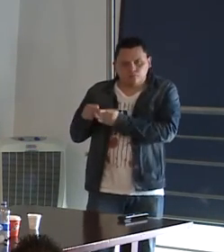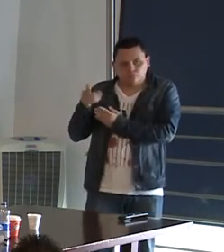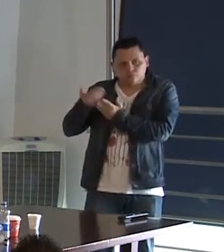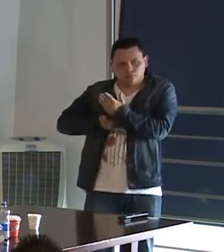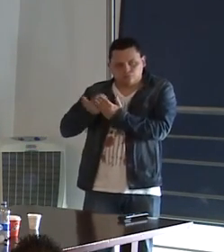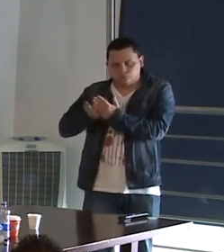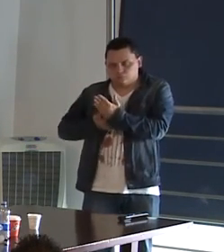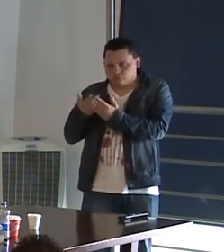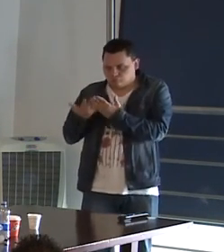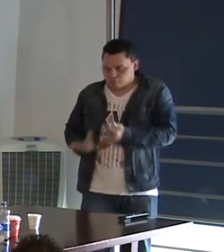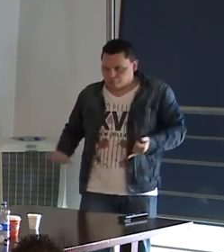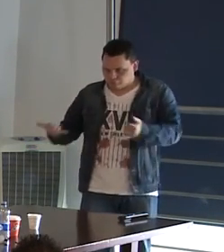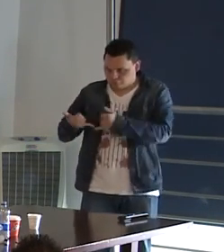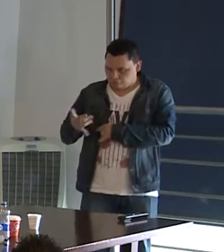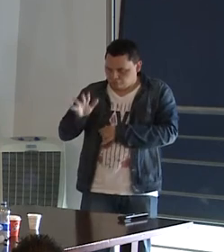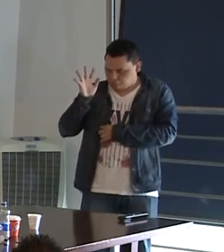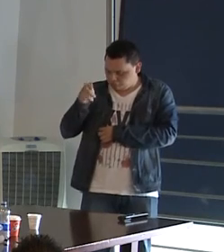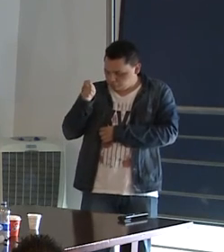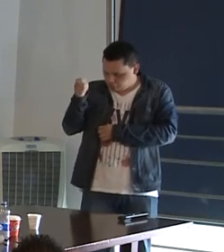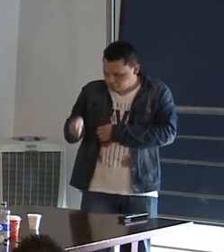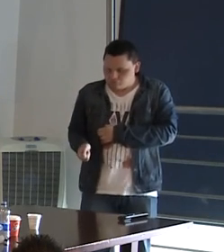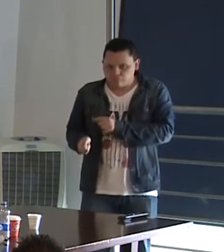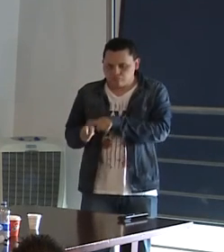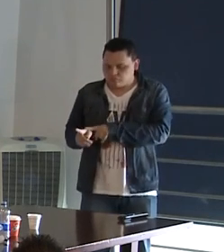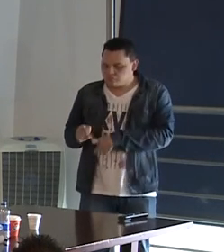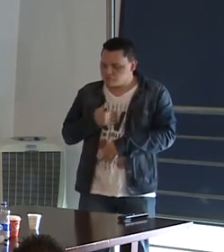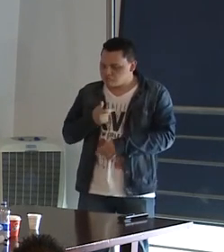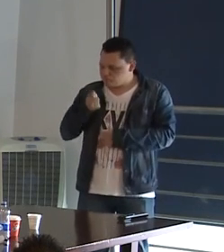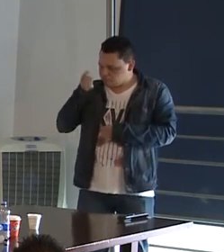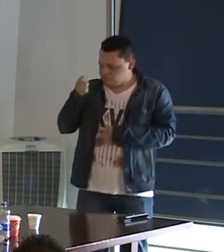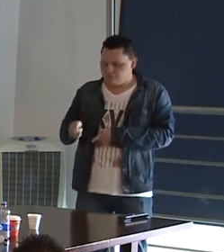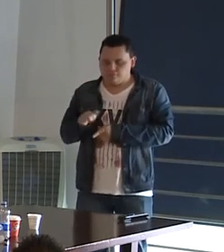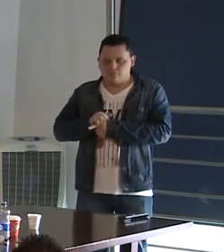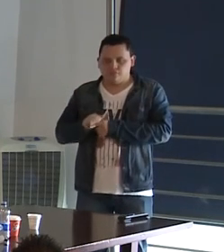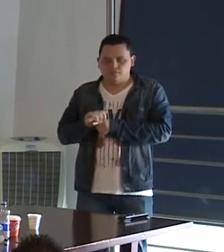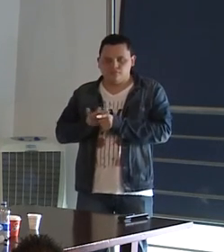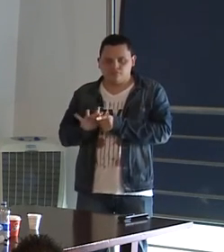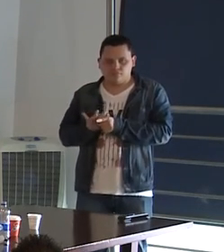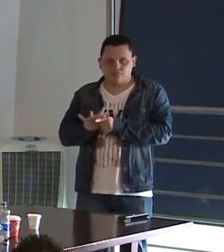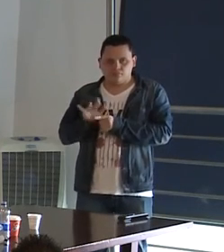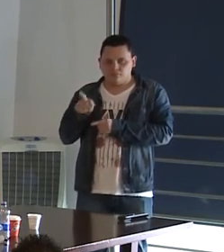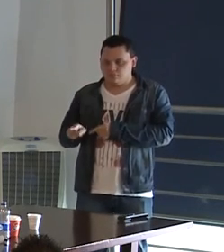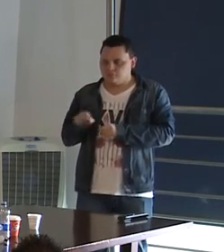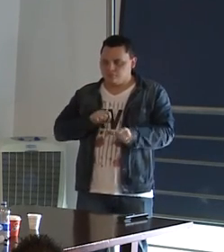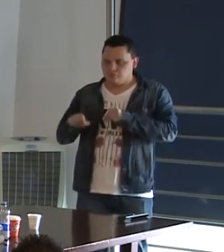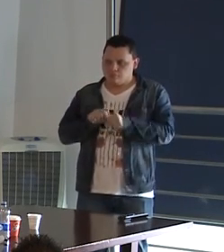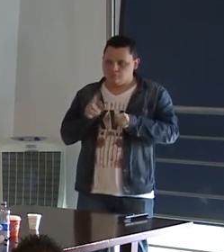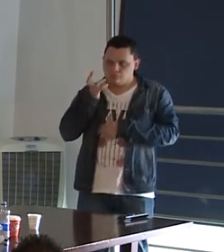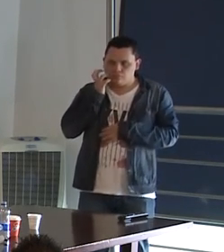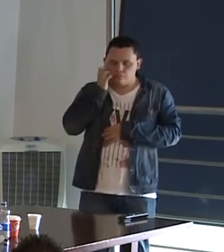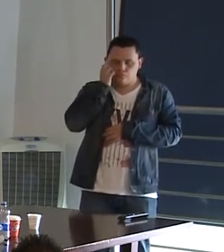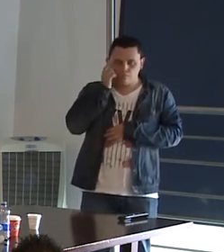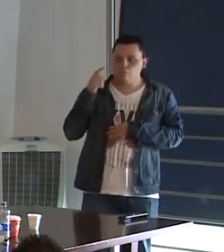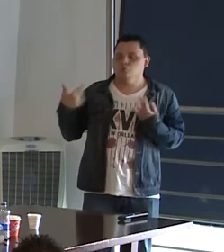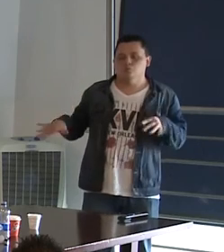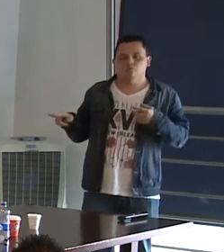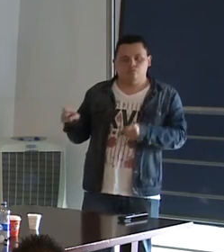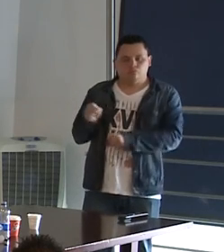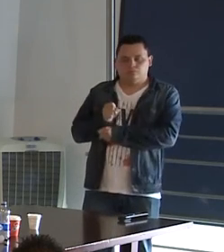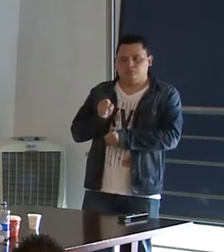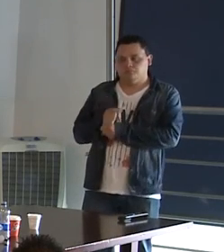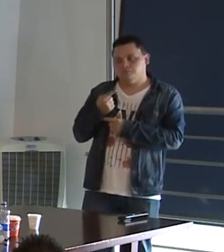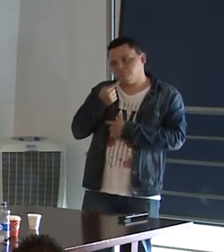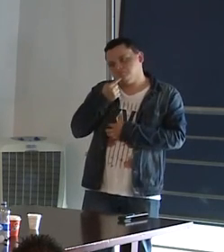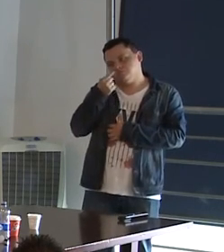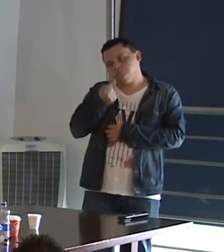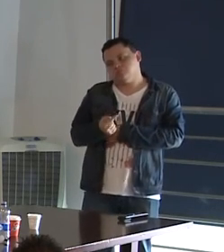documento, realmente quien le puso el pecho ya en la práctica a ese ejercicio fue Raúl. Quiero decir